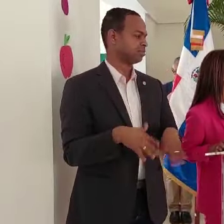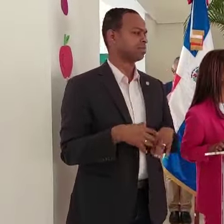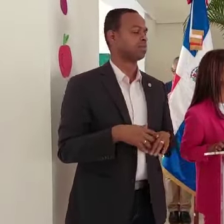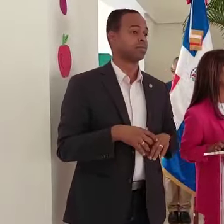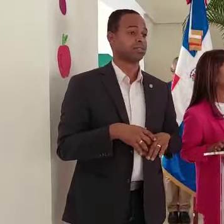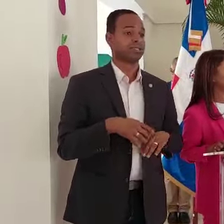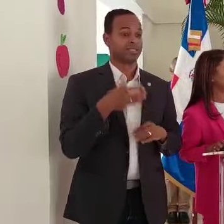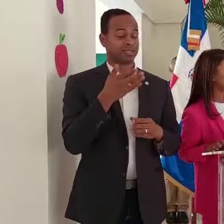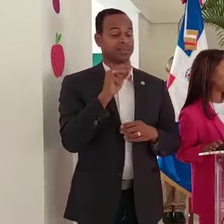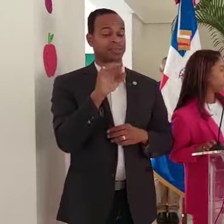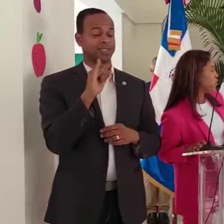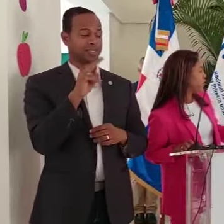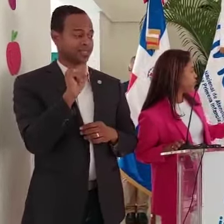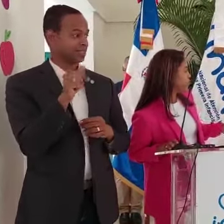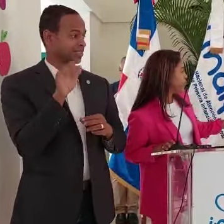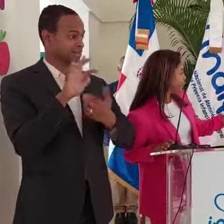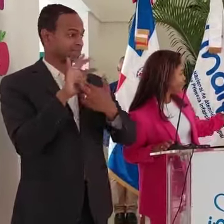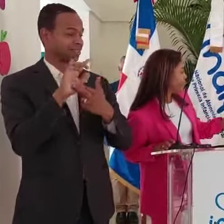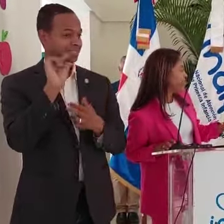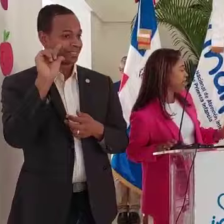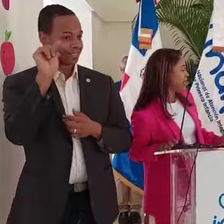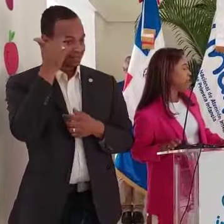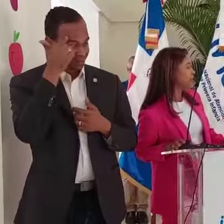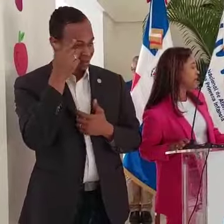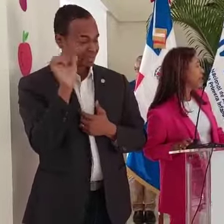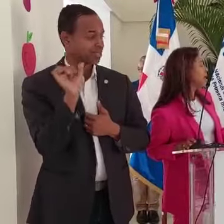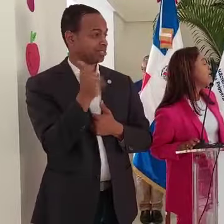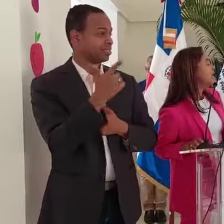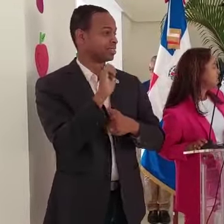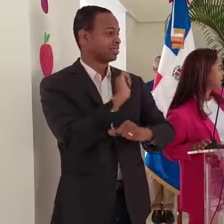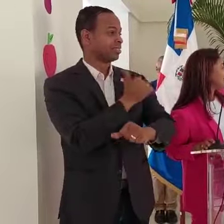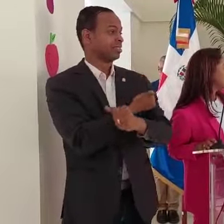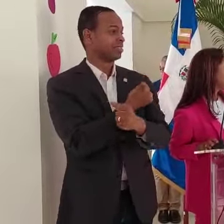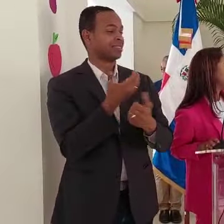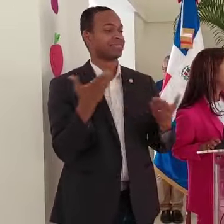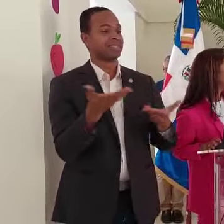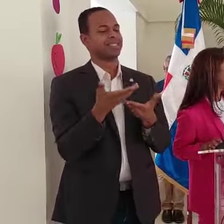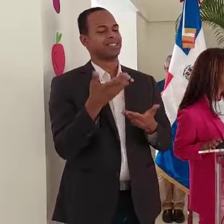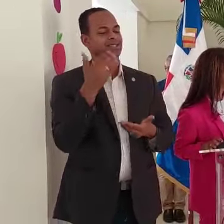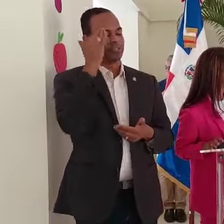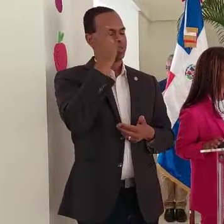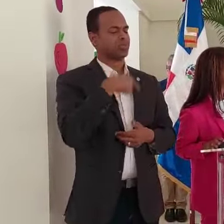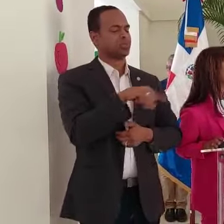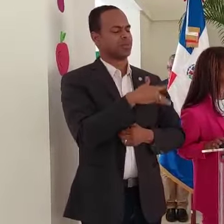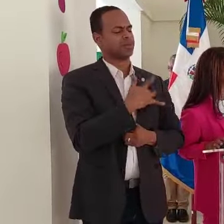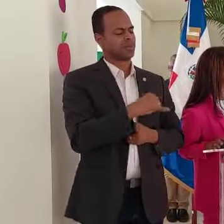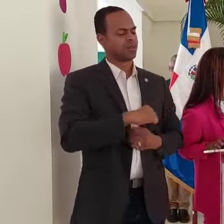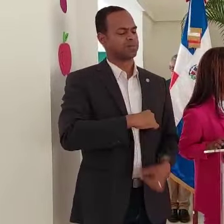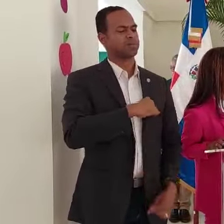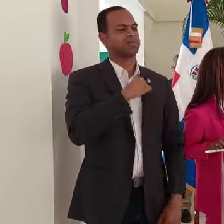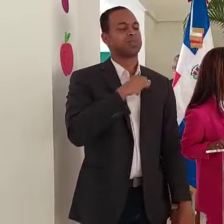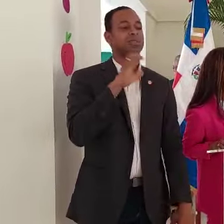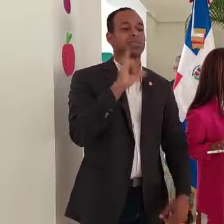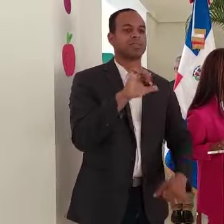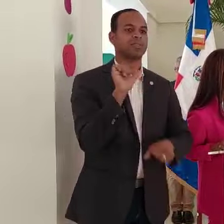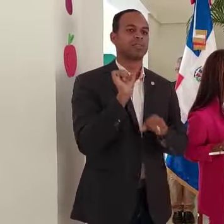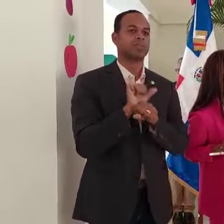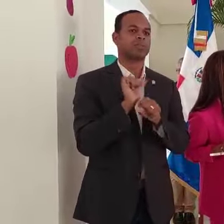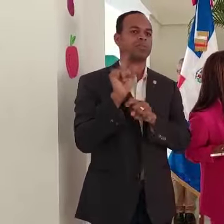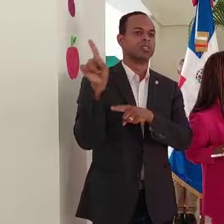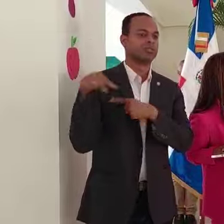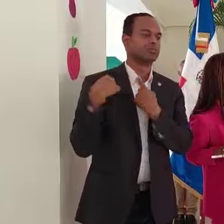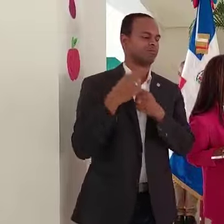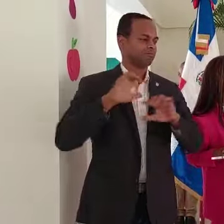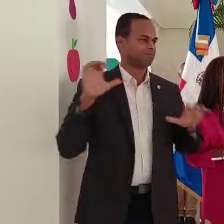que representa el Poder Ejecutivo y todas las autoridades aquí presentes, sé que está muy orgulloso de este trabajo que viene